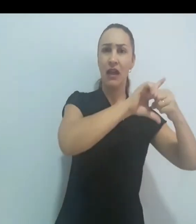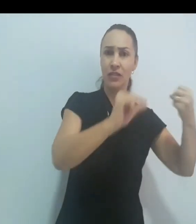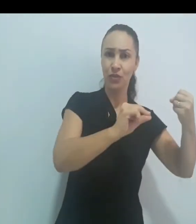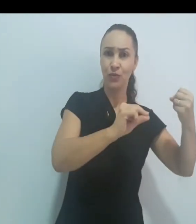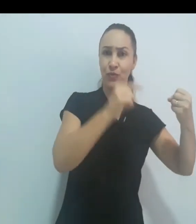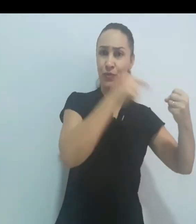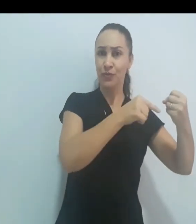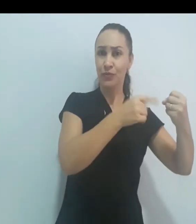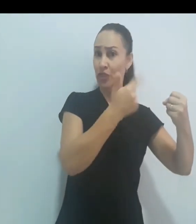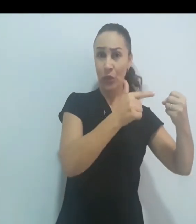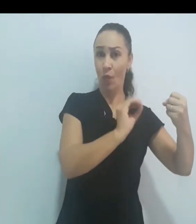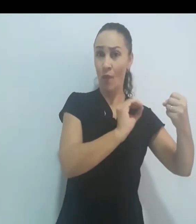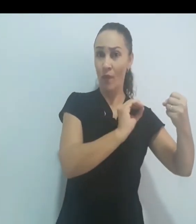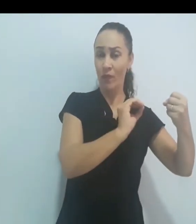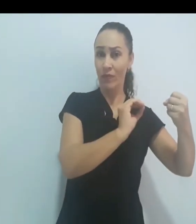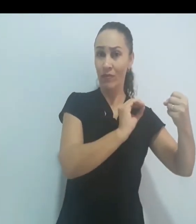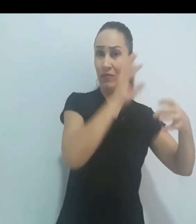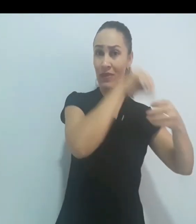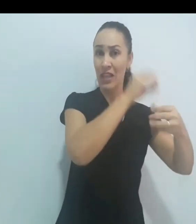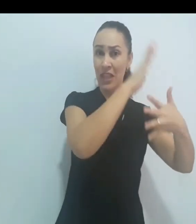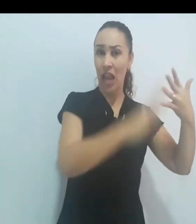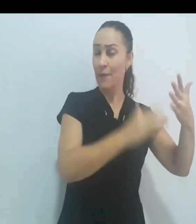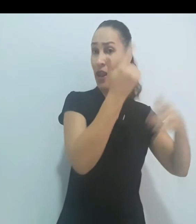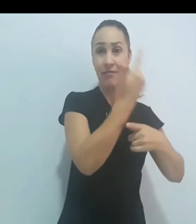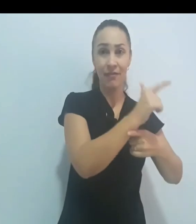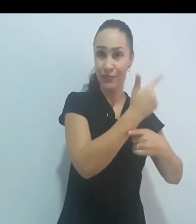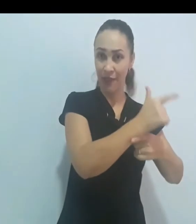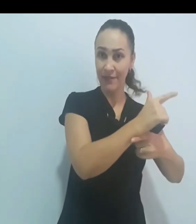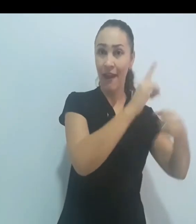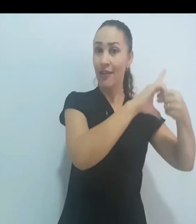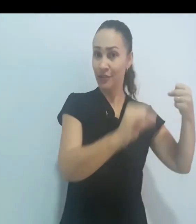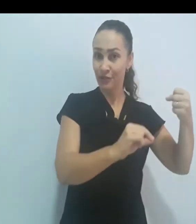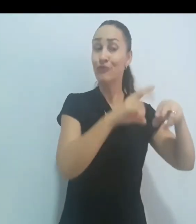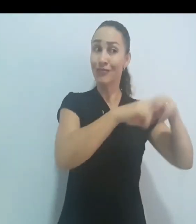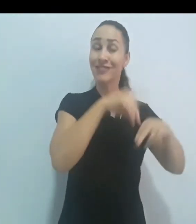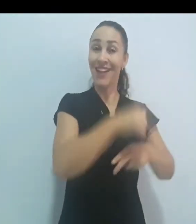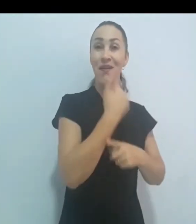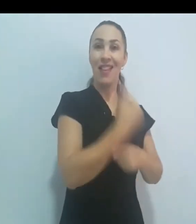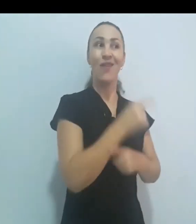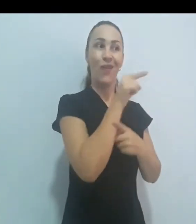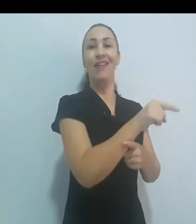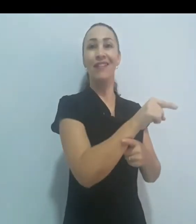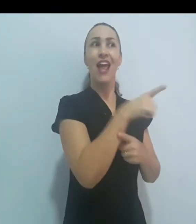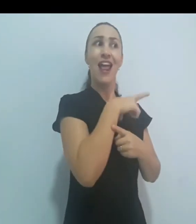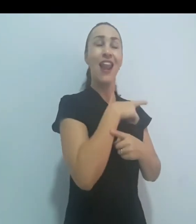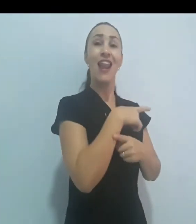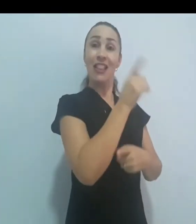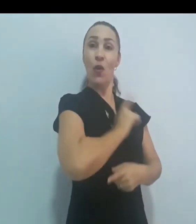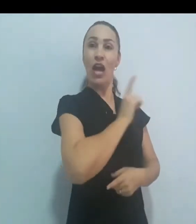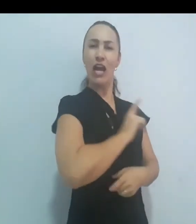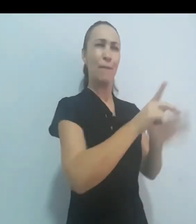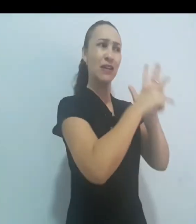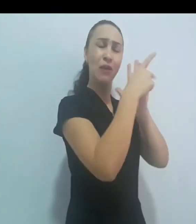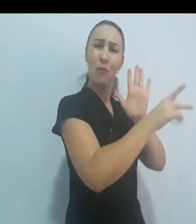Libras o artigo ele não existe, né? Ele não faz parte. E por isso que é uma língua, porque ela existe, ela